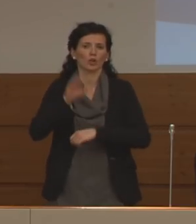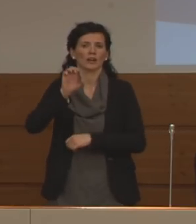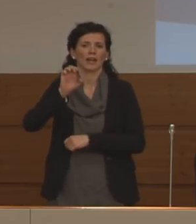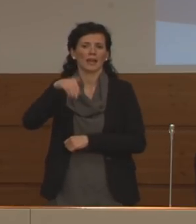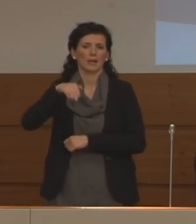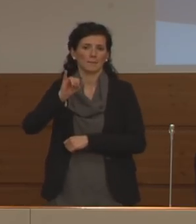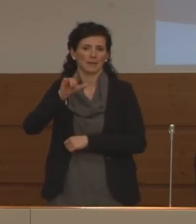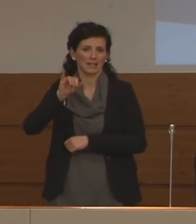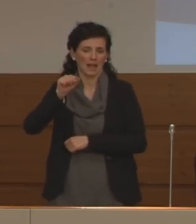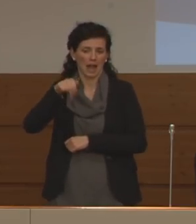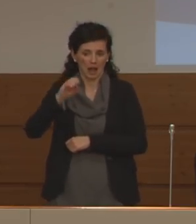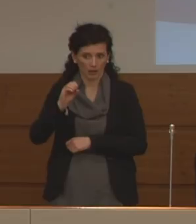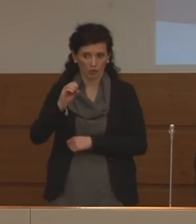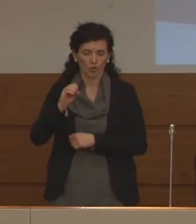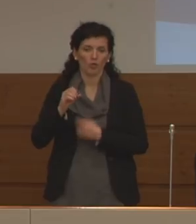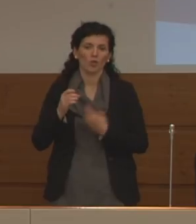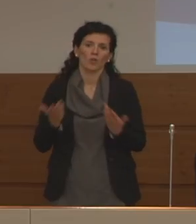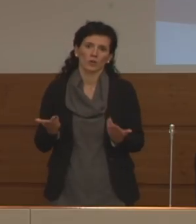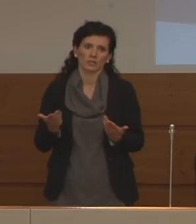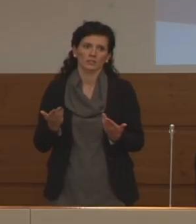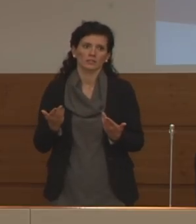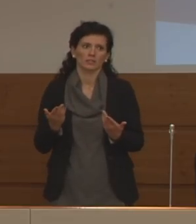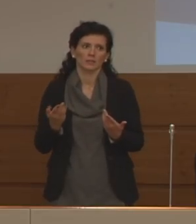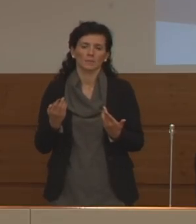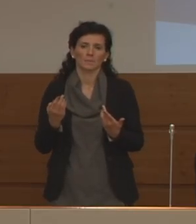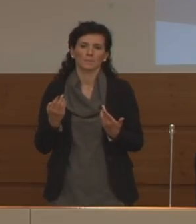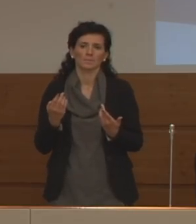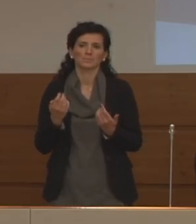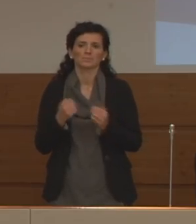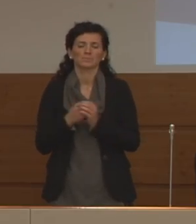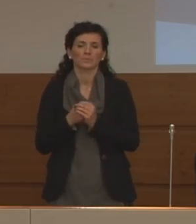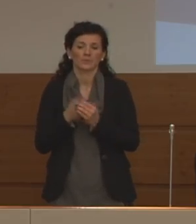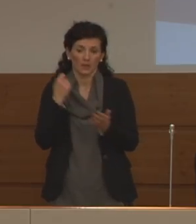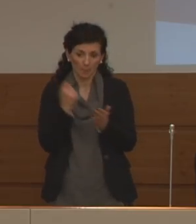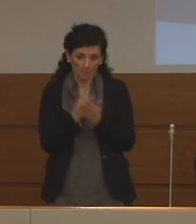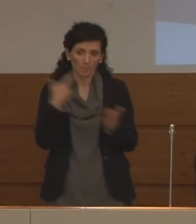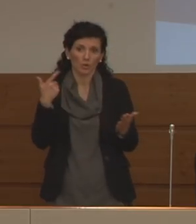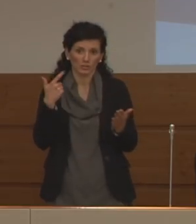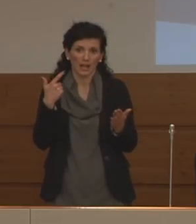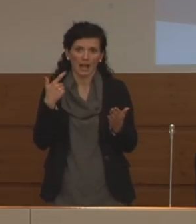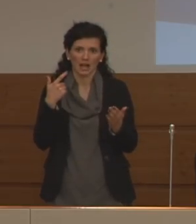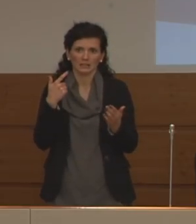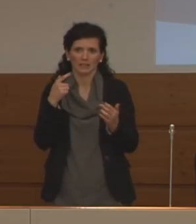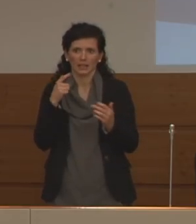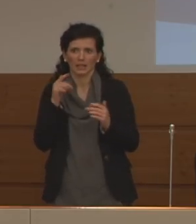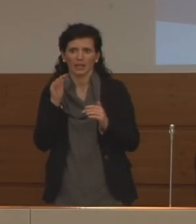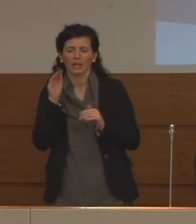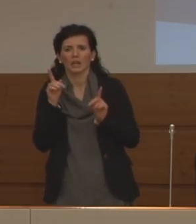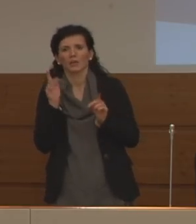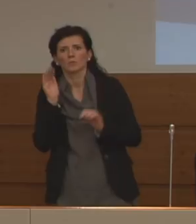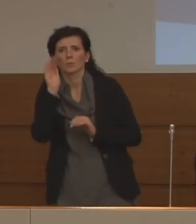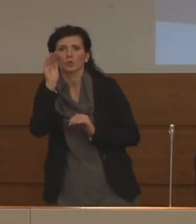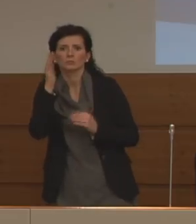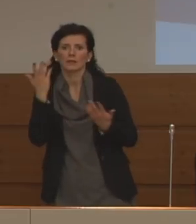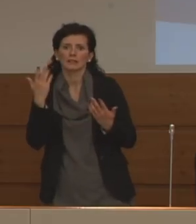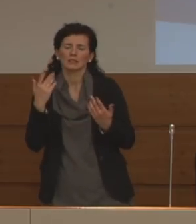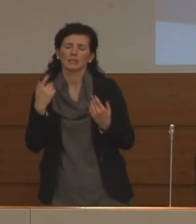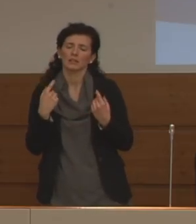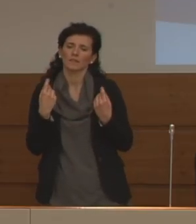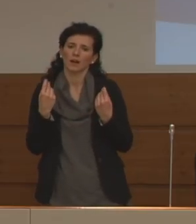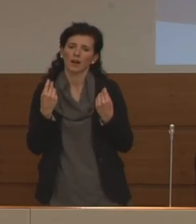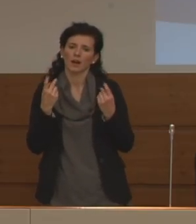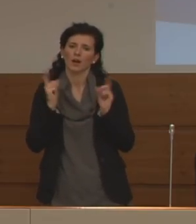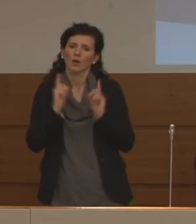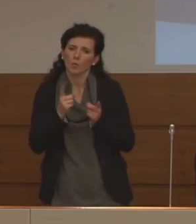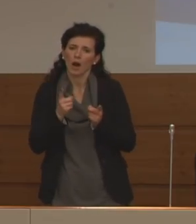quindi anche in questa prospettiva è importante ricordare che voler bene i